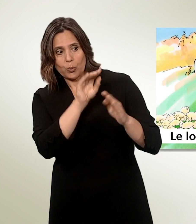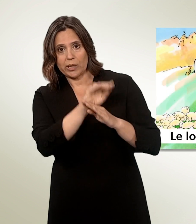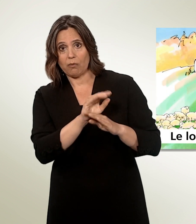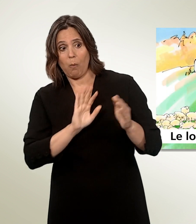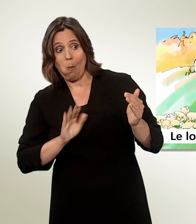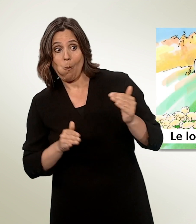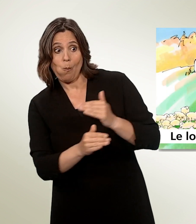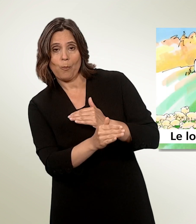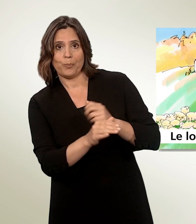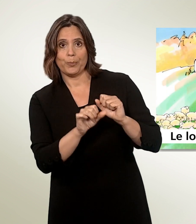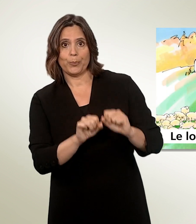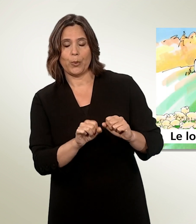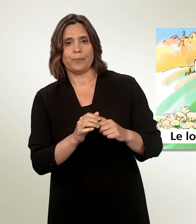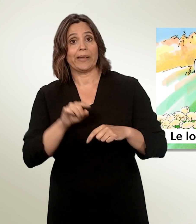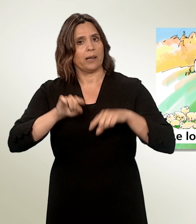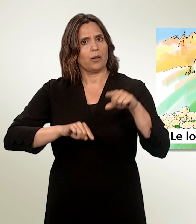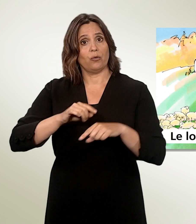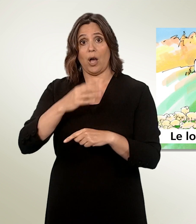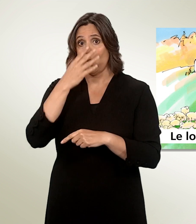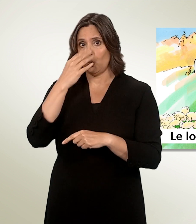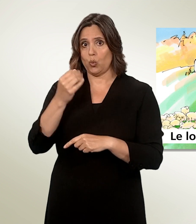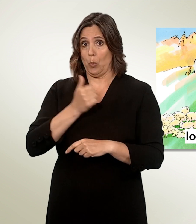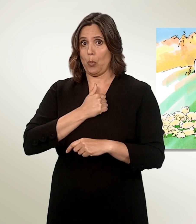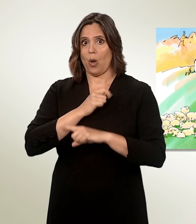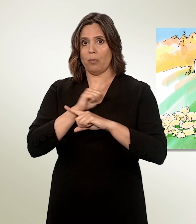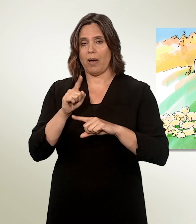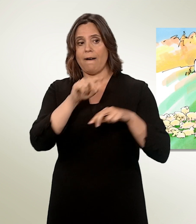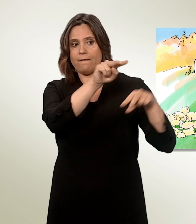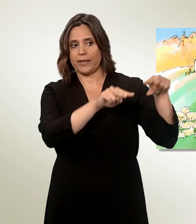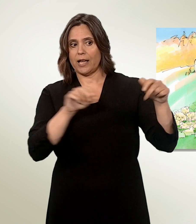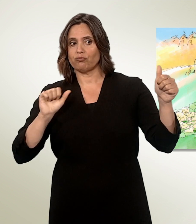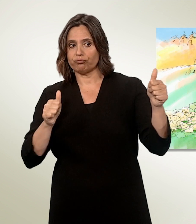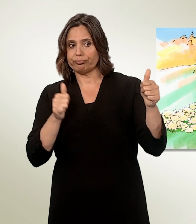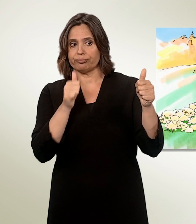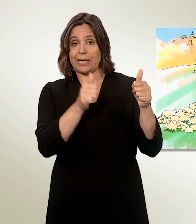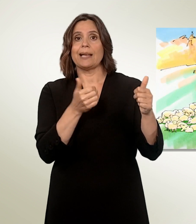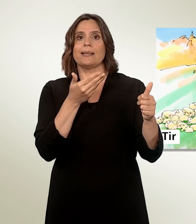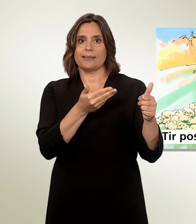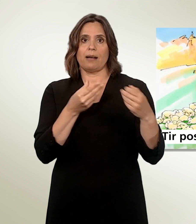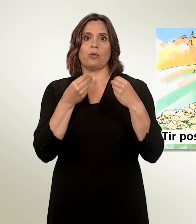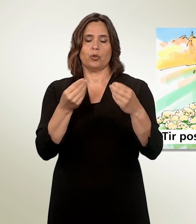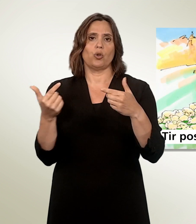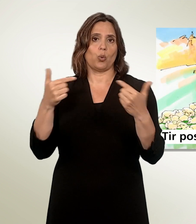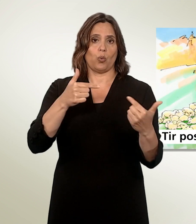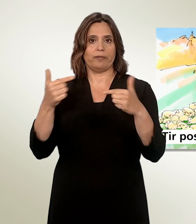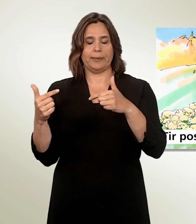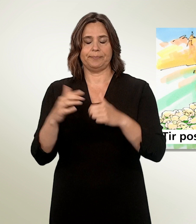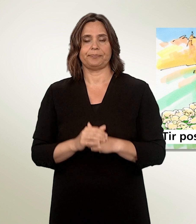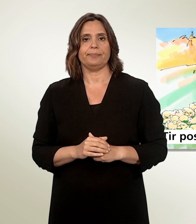leur caractère farouche et s'approchent des villages, ce qui donne lieu à des conflits. Les cantons peuvent actuellement autoriser un